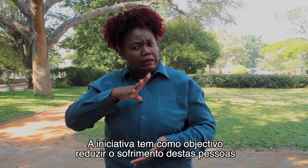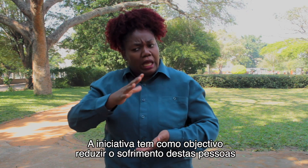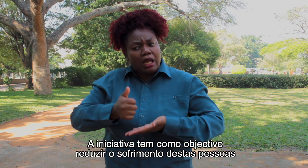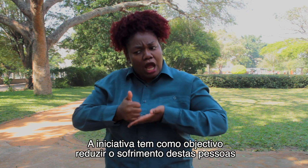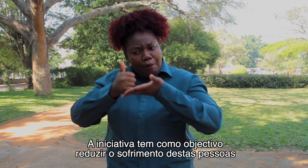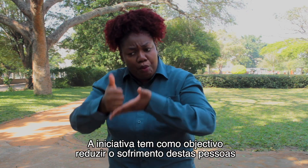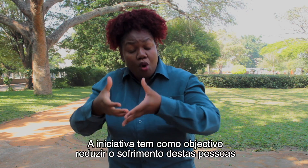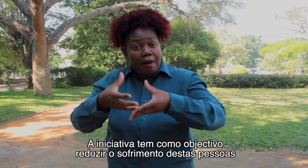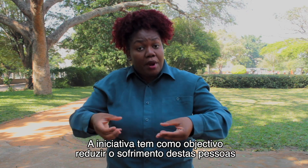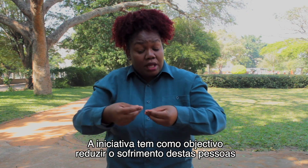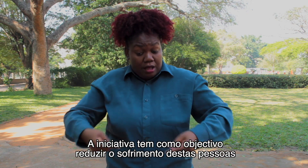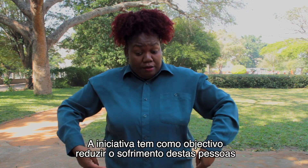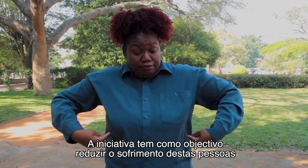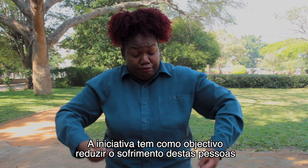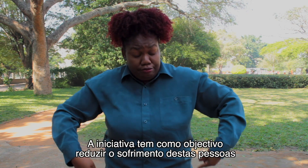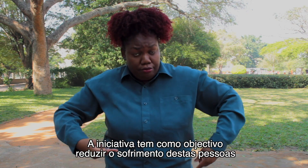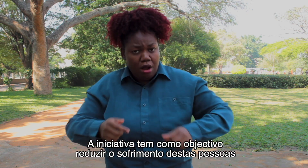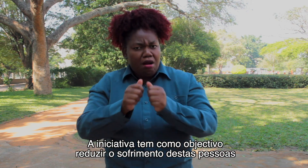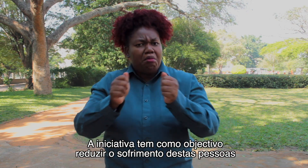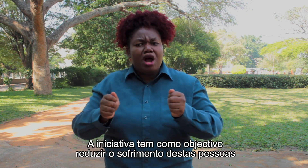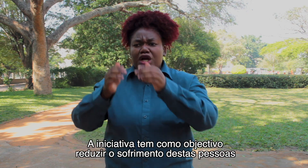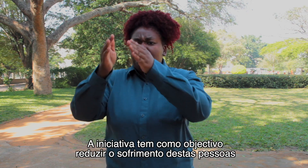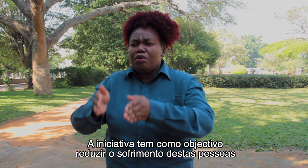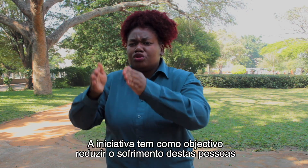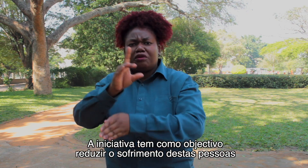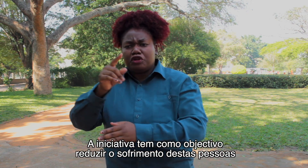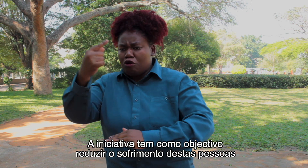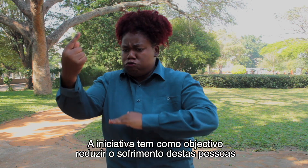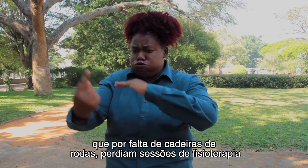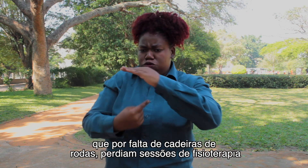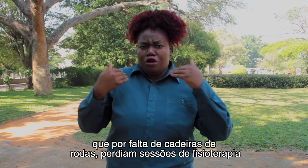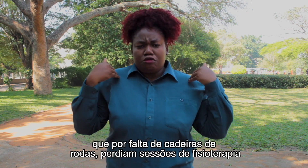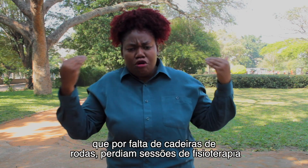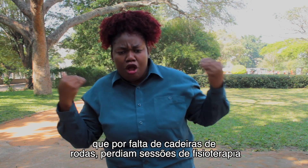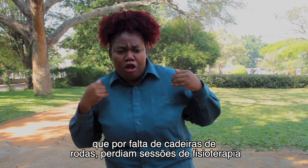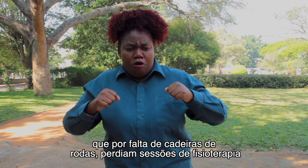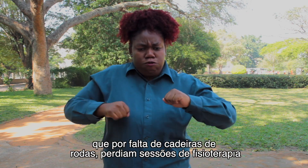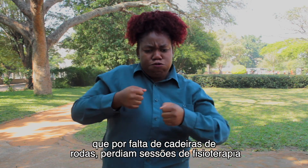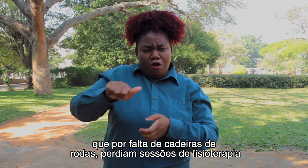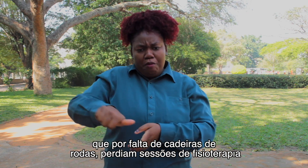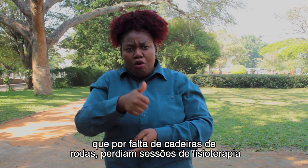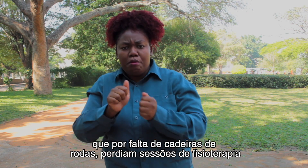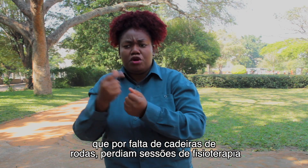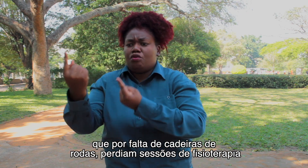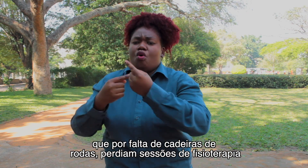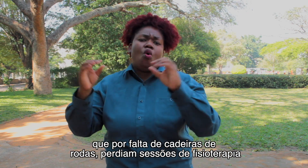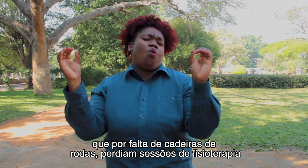A iniciativa tem como objetivo reduzir o sofrimento destas pessoas que, por falta de cadeira de rodas, perdiam sessões